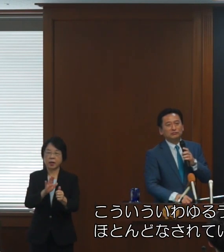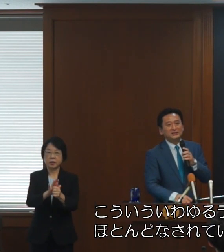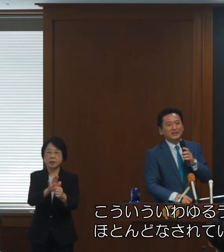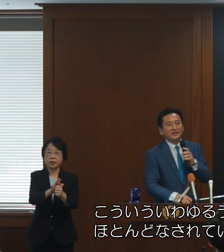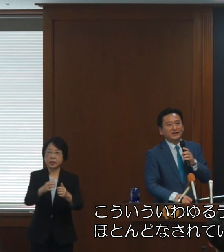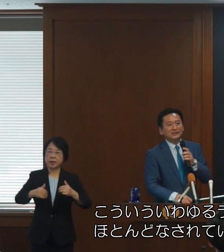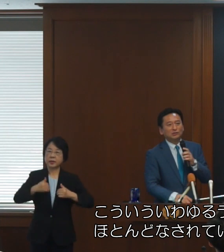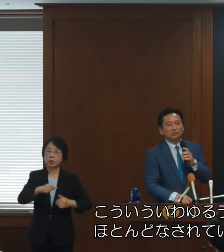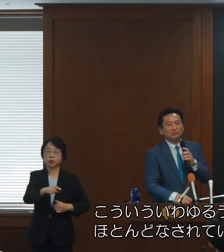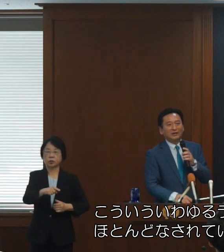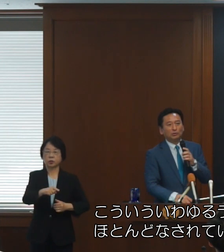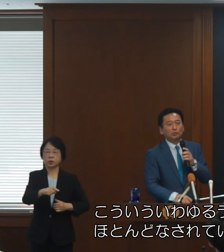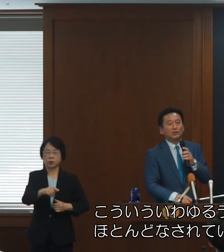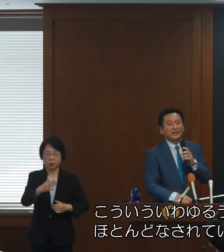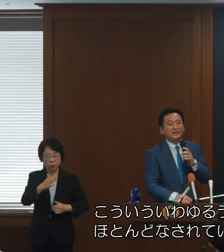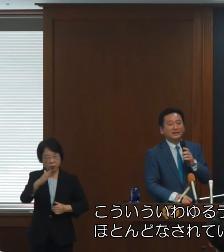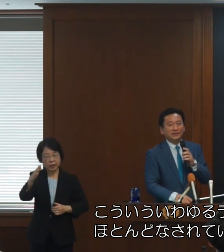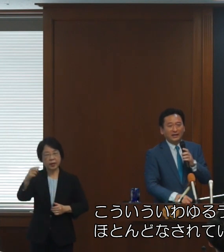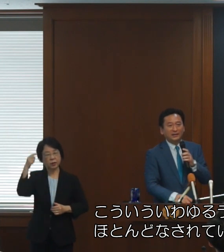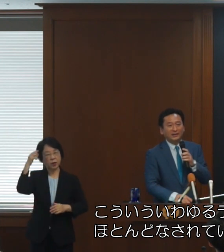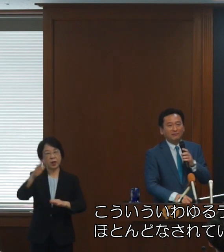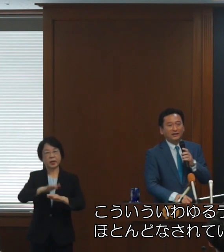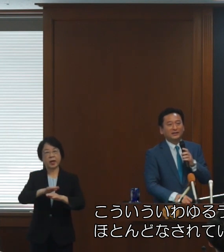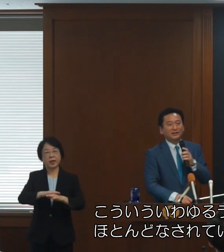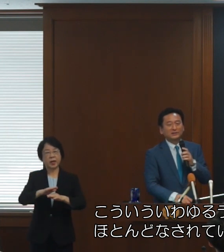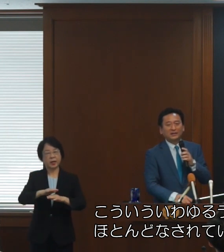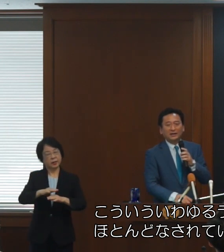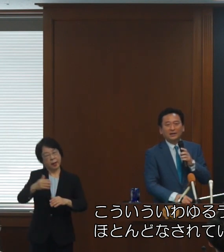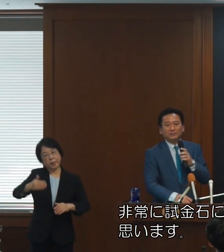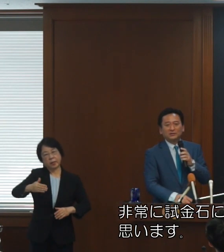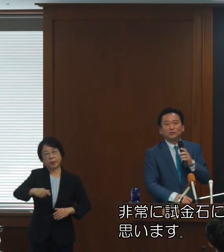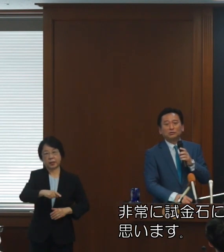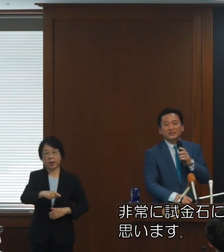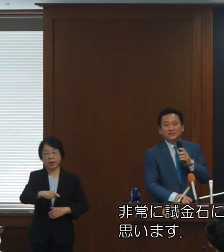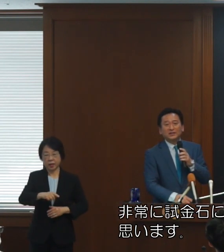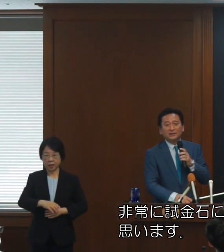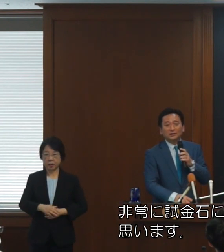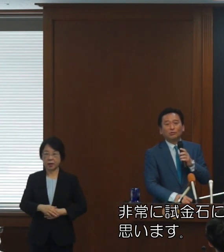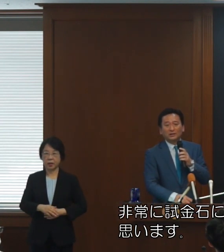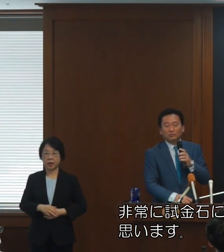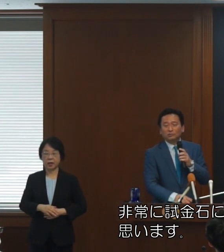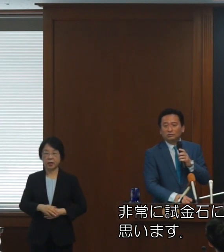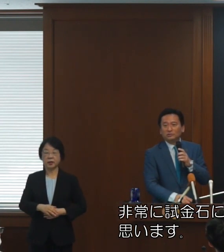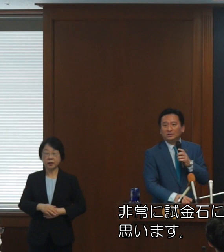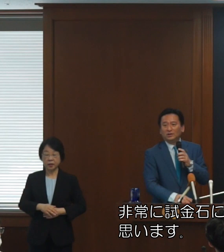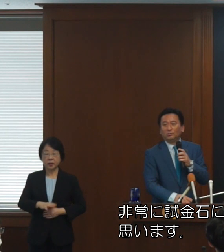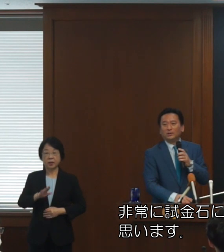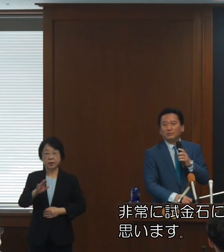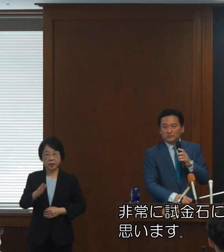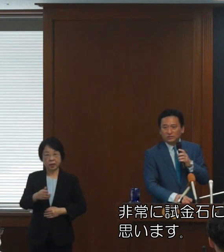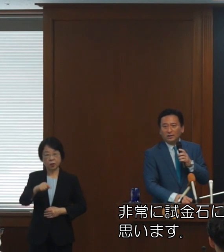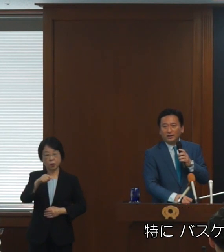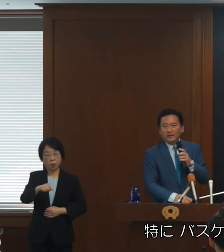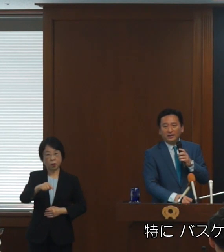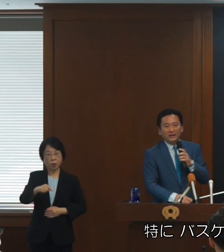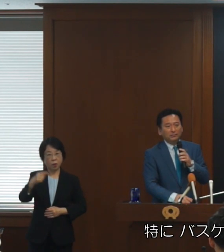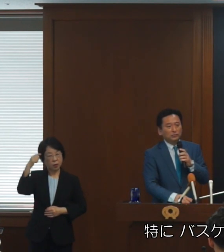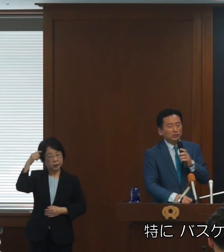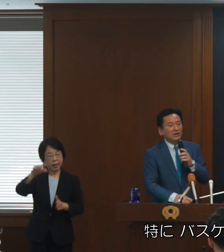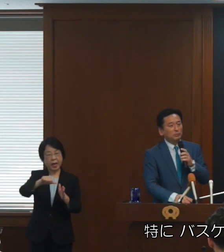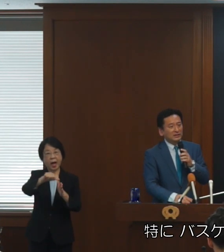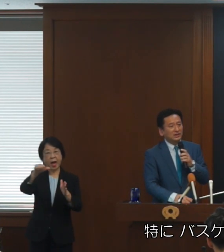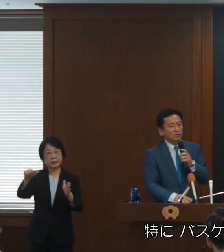ラウンジ的な活用っていうのはほとんど出されていないわけでありますから非常に試金石になるのかなというふうに思います